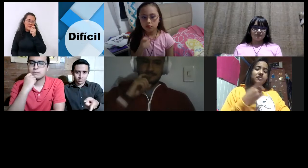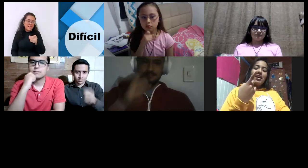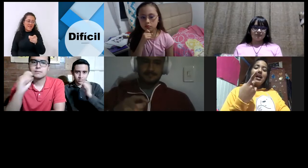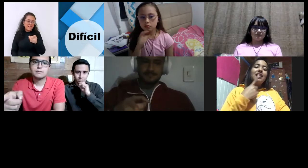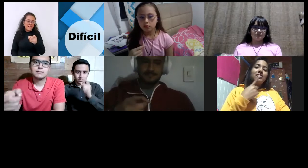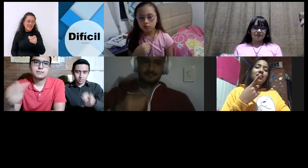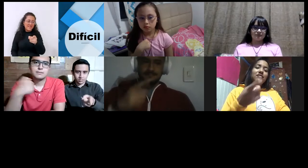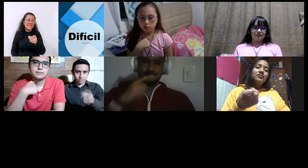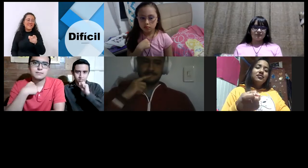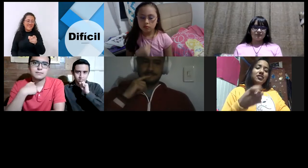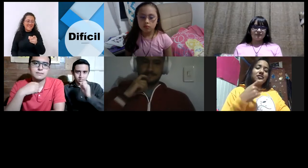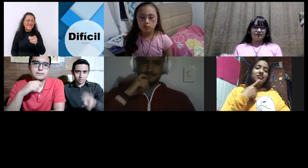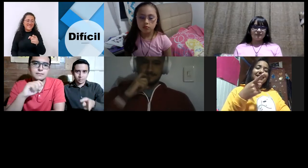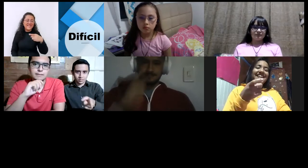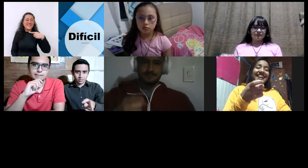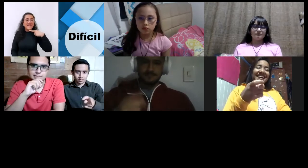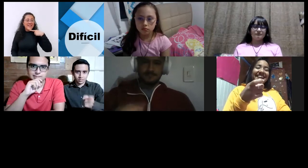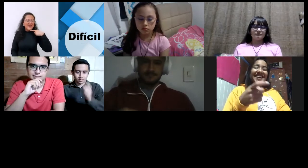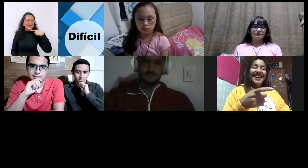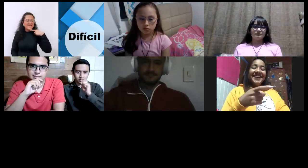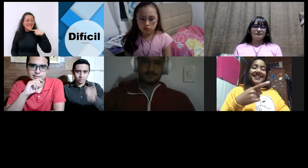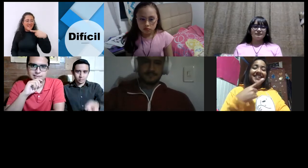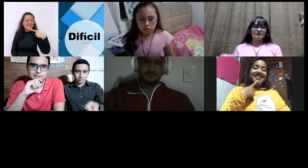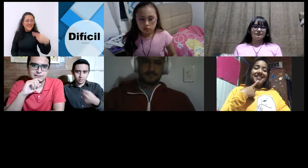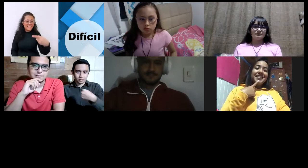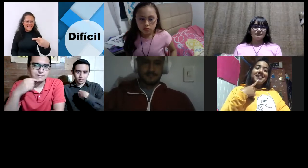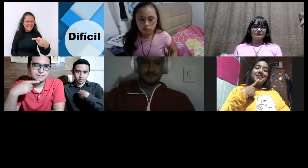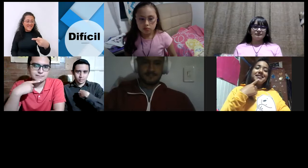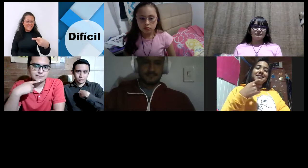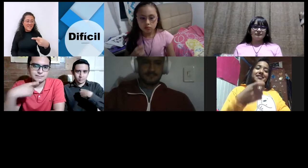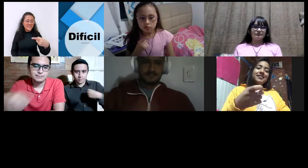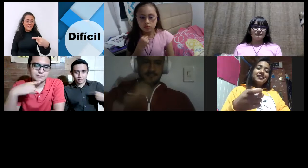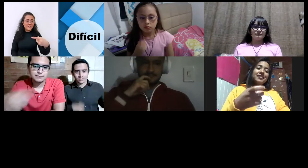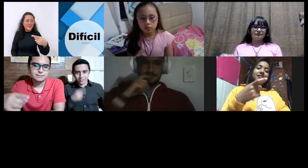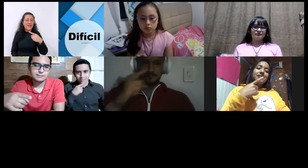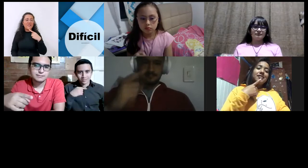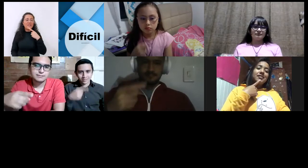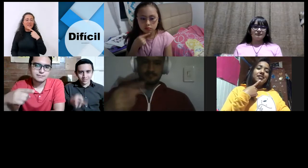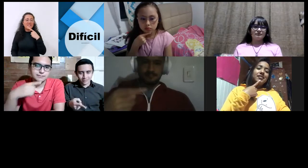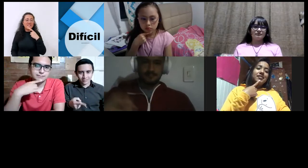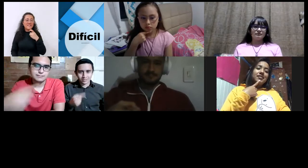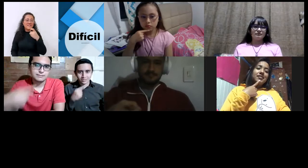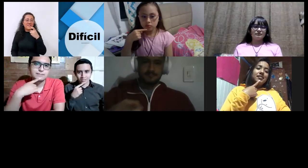Preguntar. entiendo. ¿Sí? Y este sería decir con el dedo estirado y así